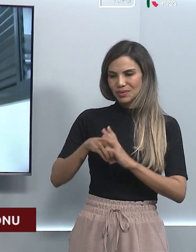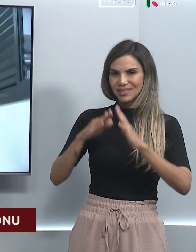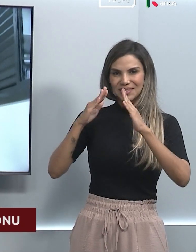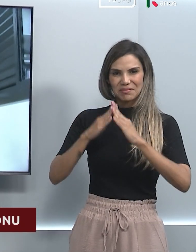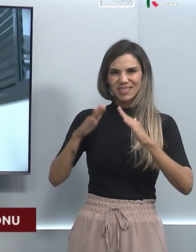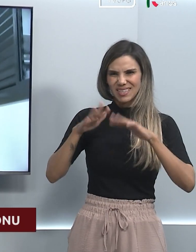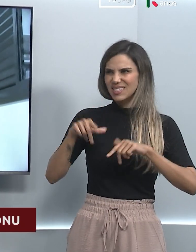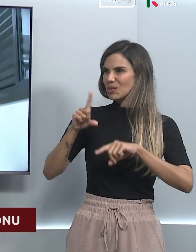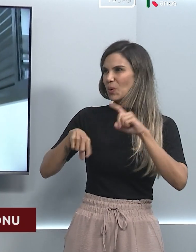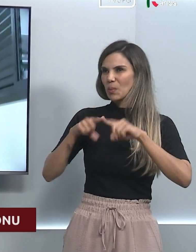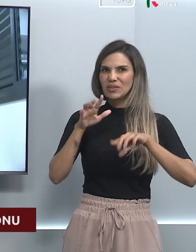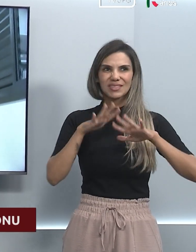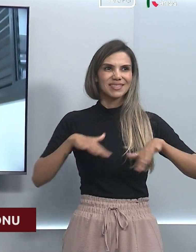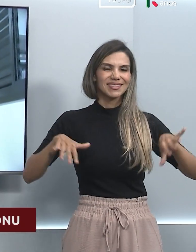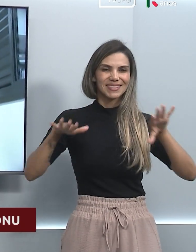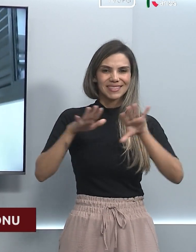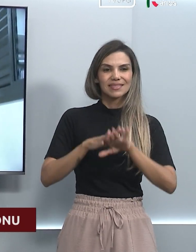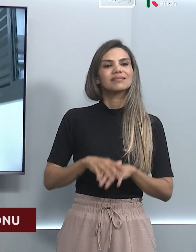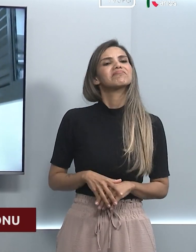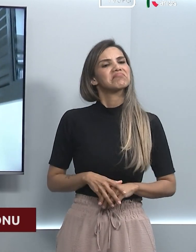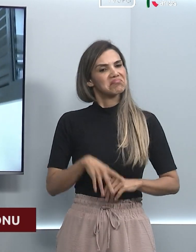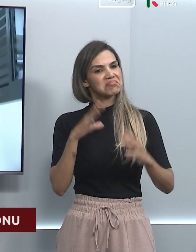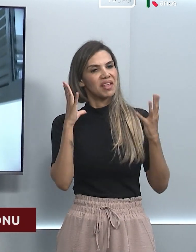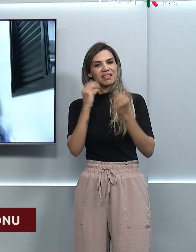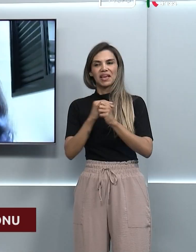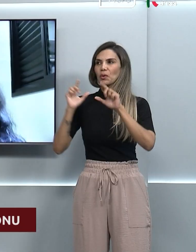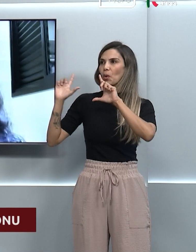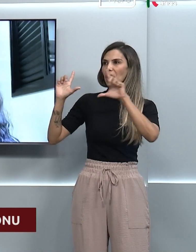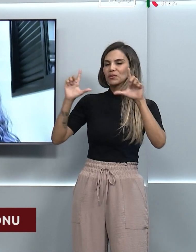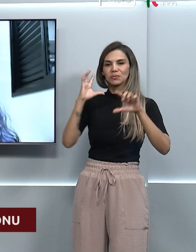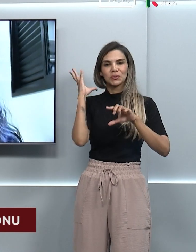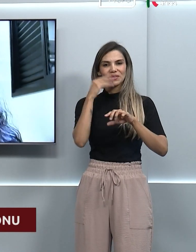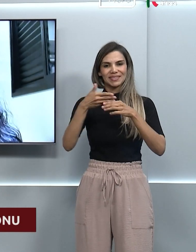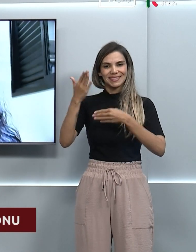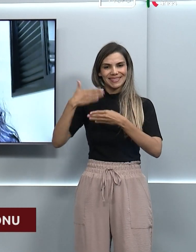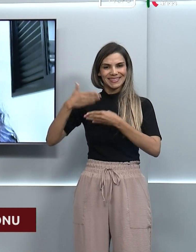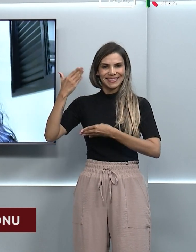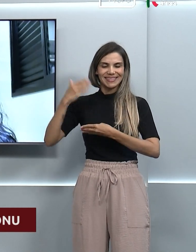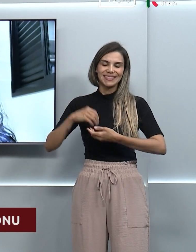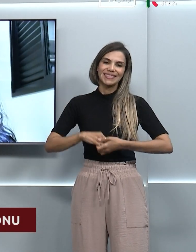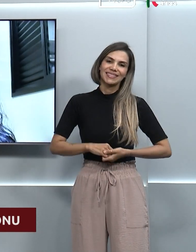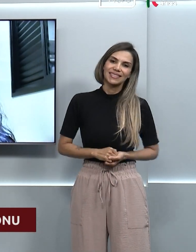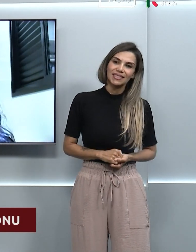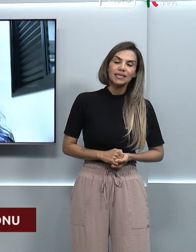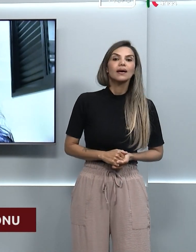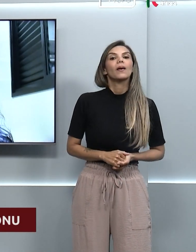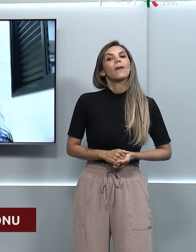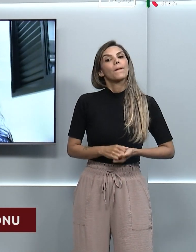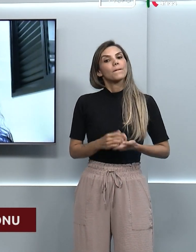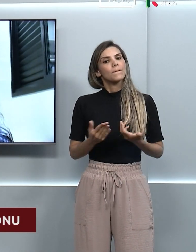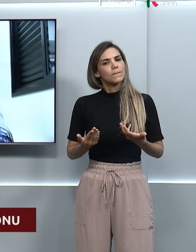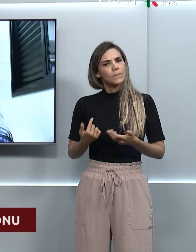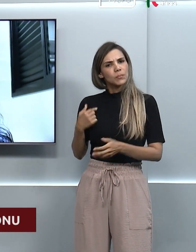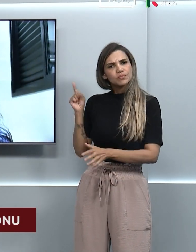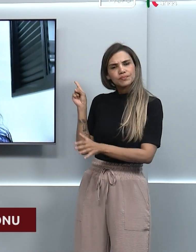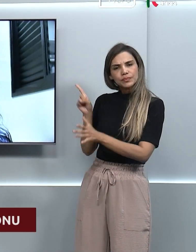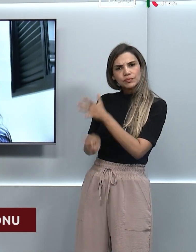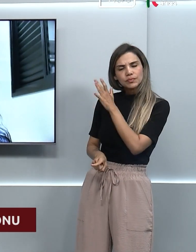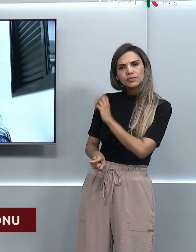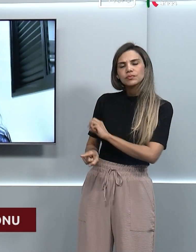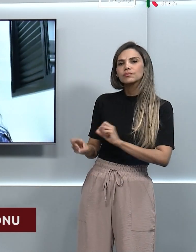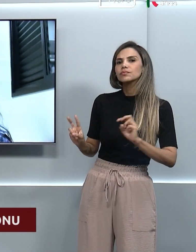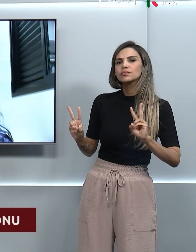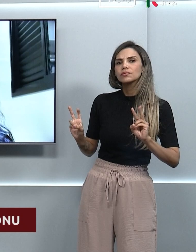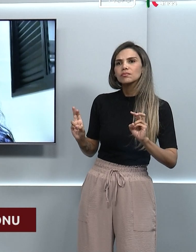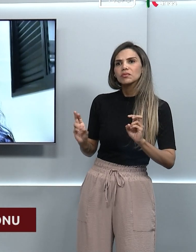fundo. Perfeito, muitos quadros bem bonitos atrás dela. Débora, então eu gostaria de começar perguntando